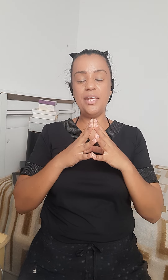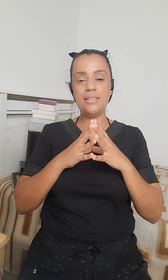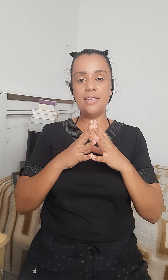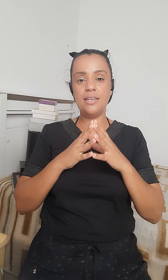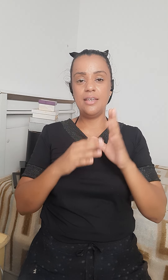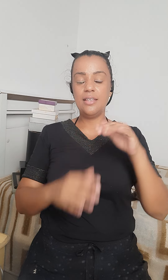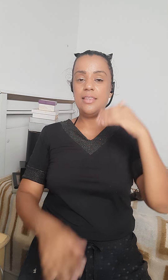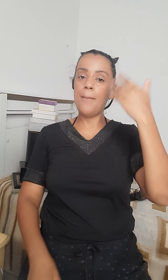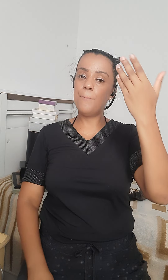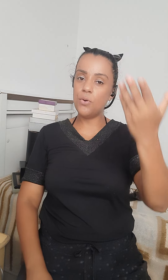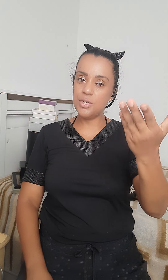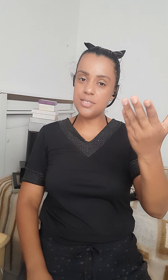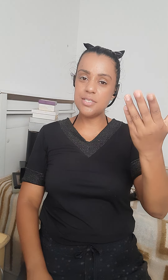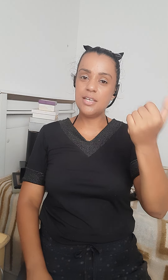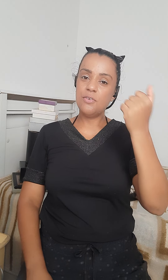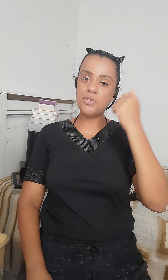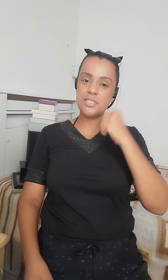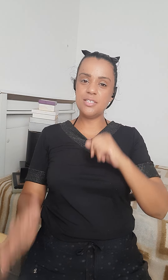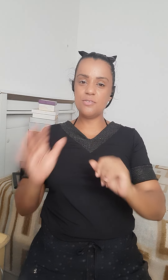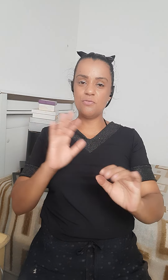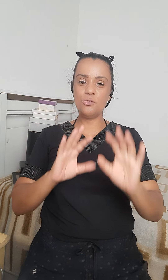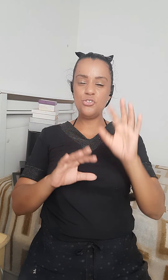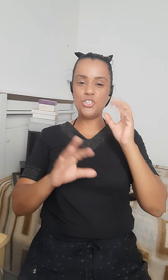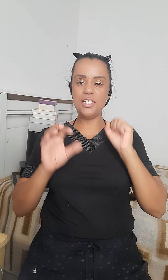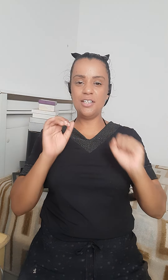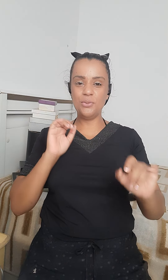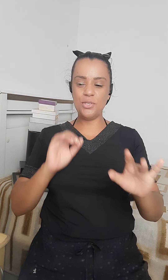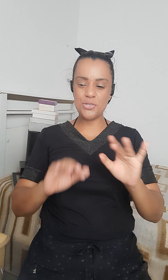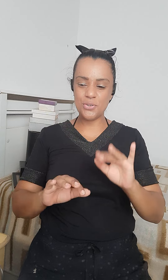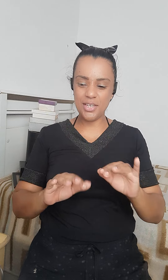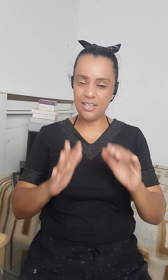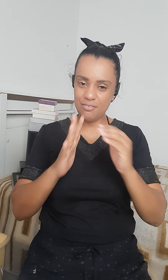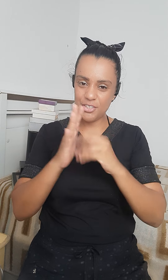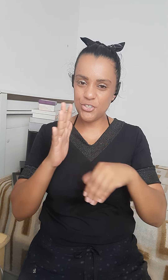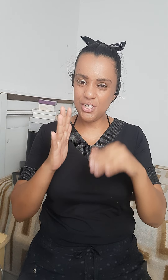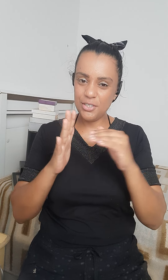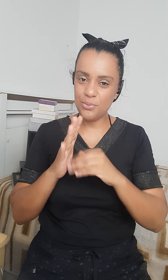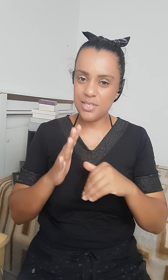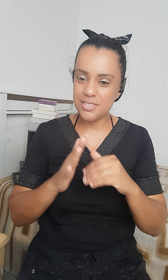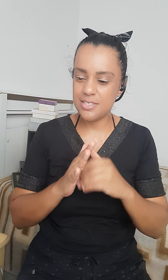compreender. Depois, vocês vão tirando isso, né? Vai tirando